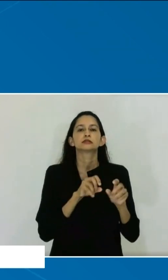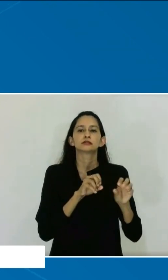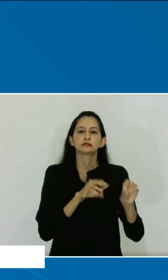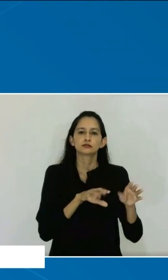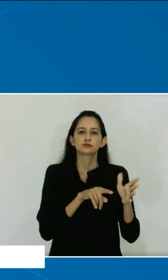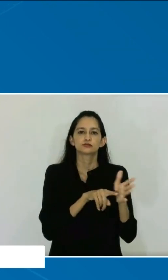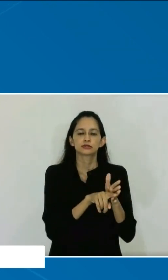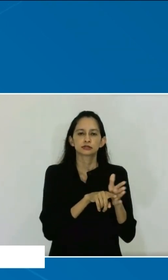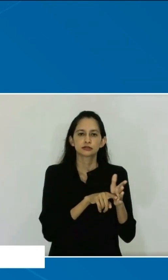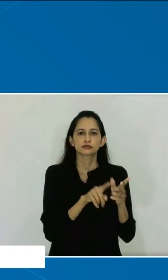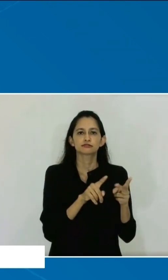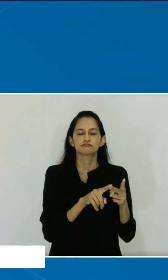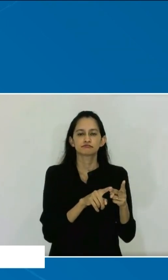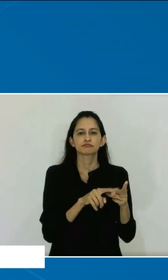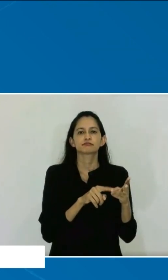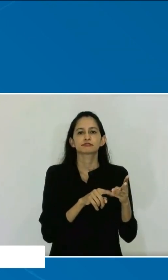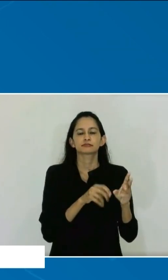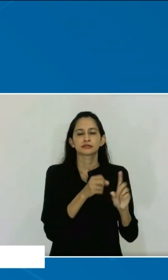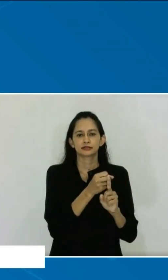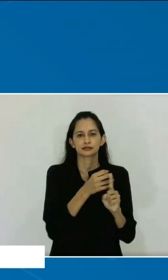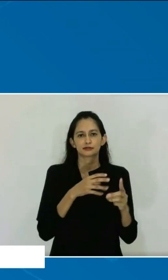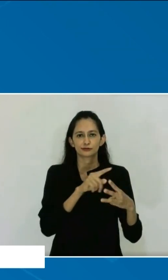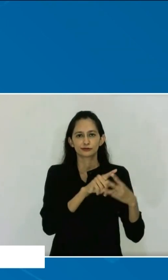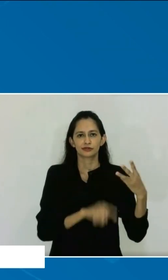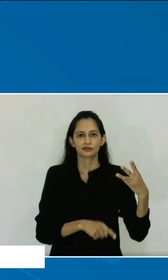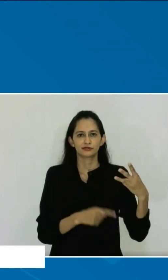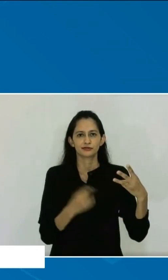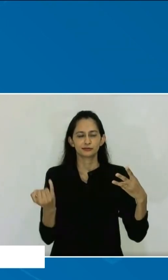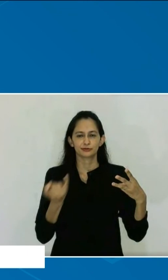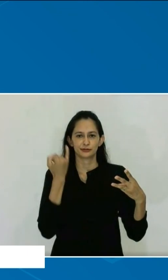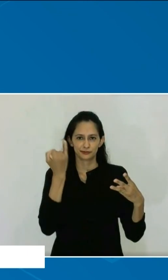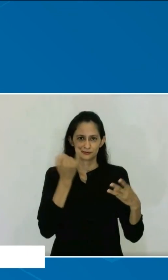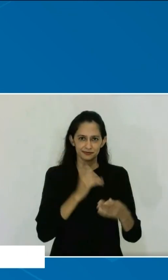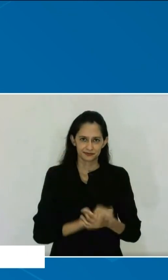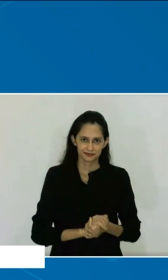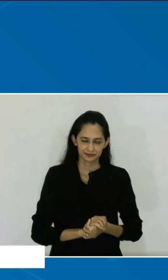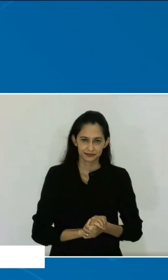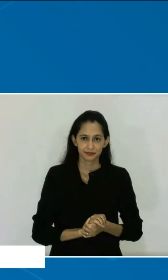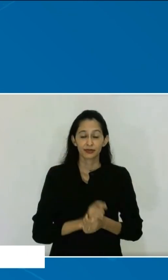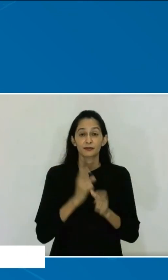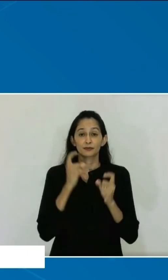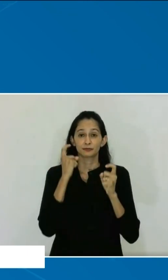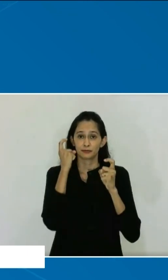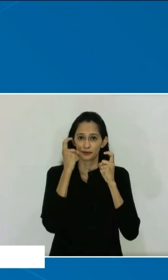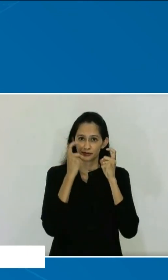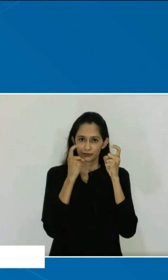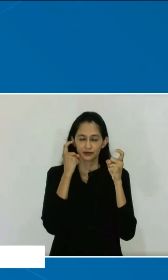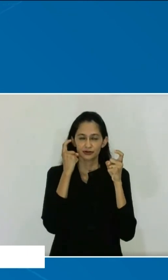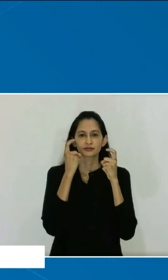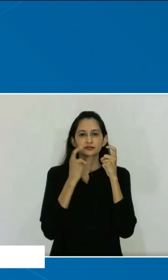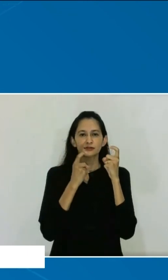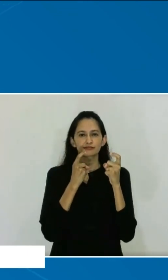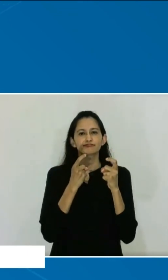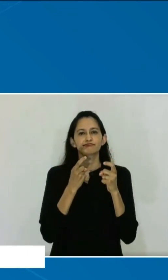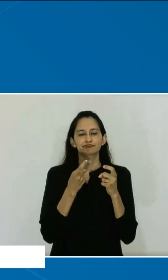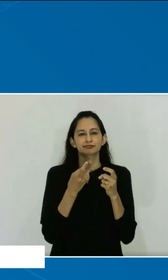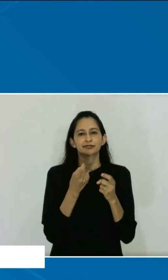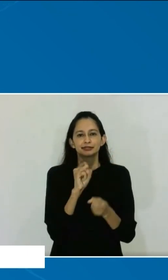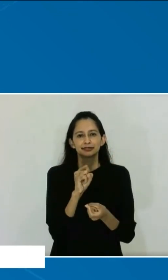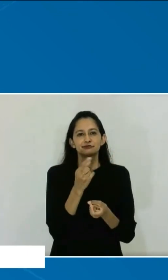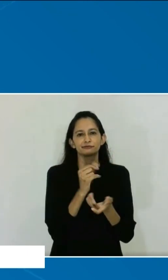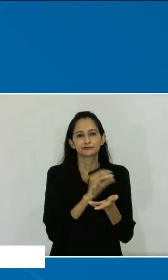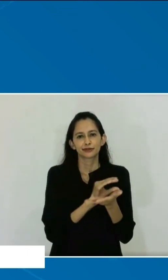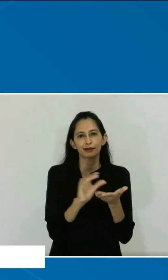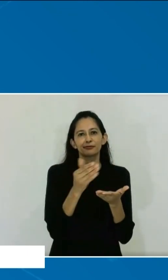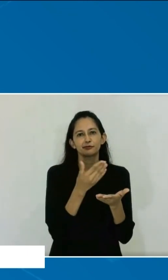extensão, ele é fundamental. Por isso que, mais uma vez, a preocupação em relação a esses possíveis cortes no nosso